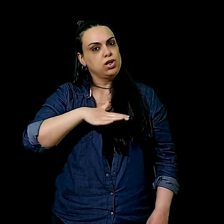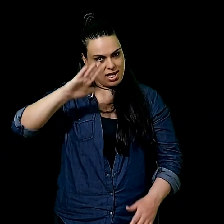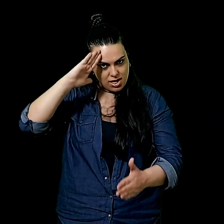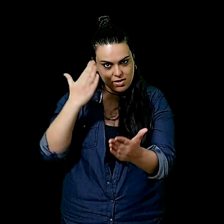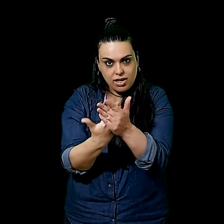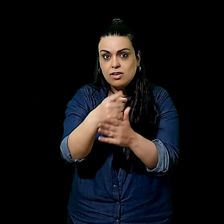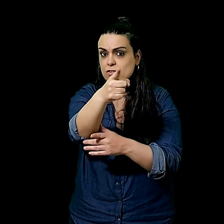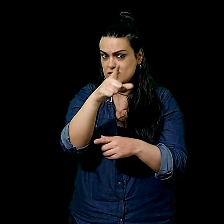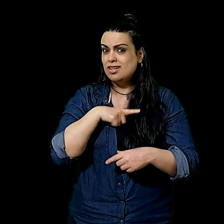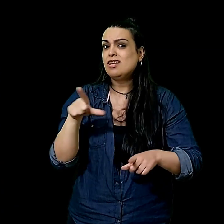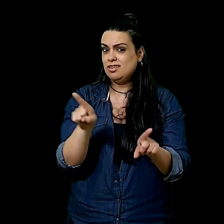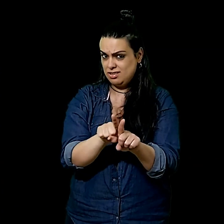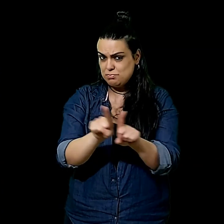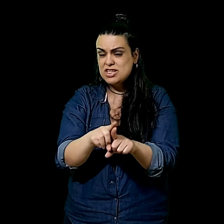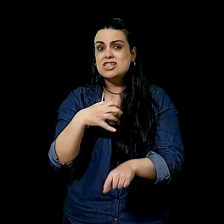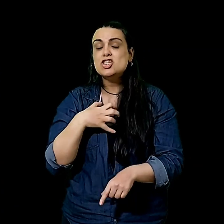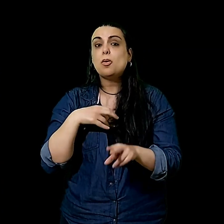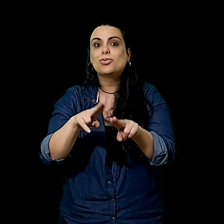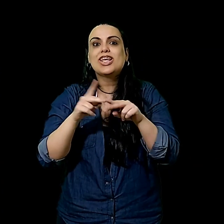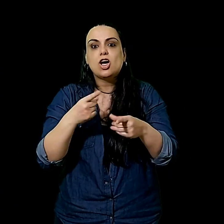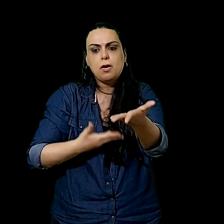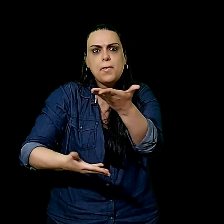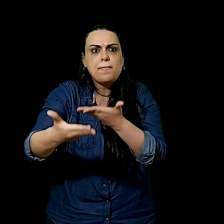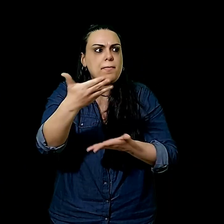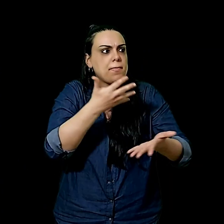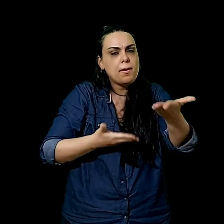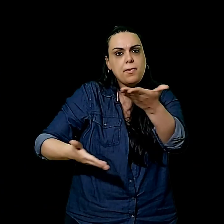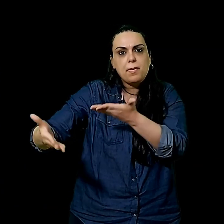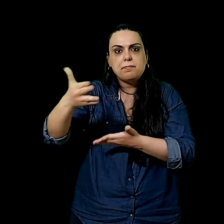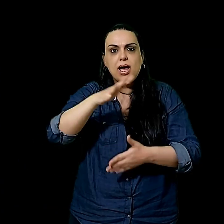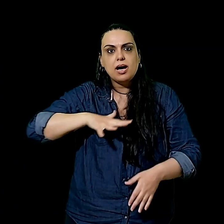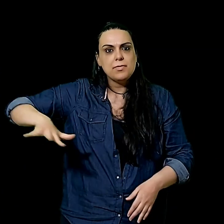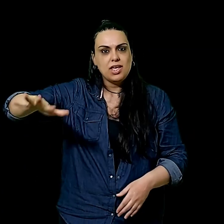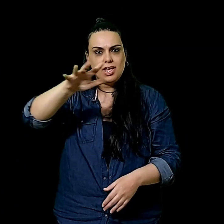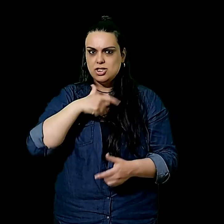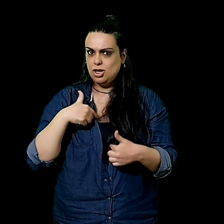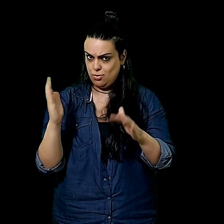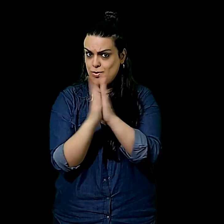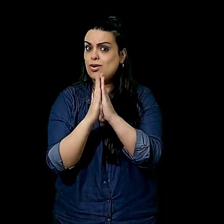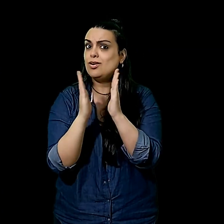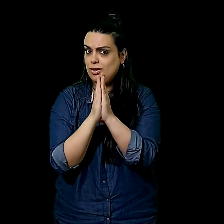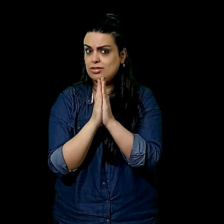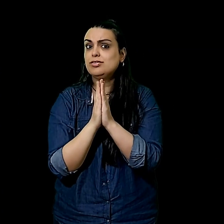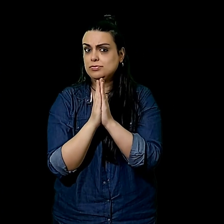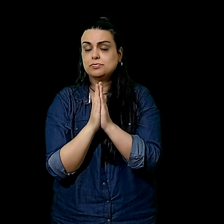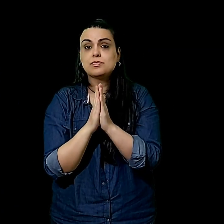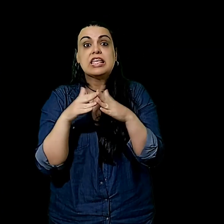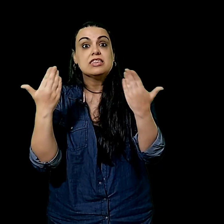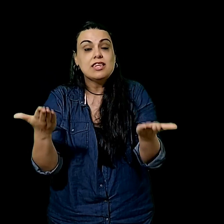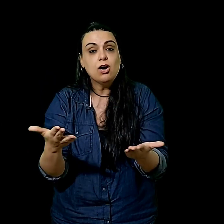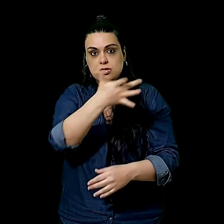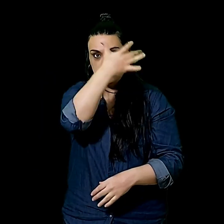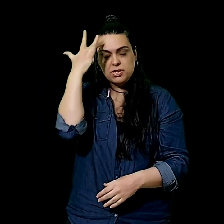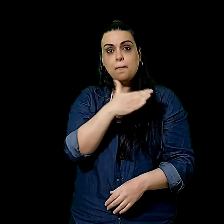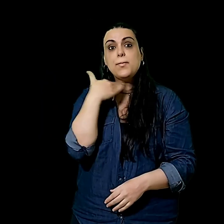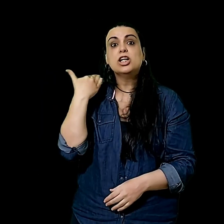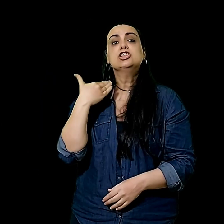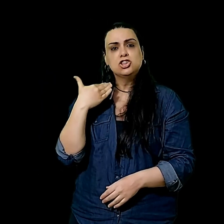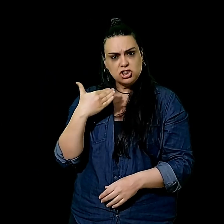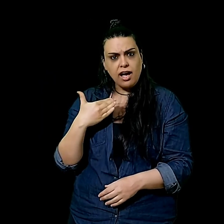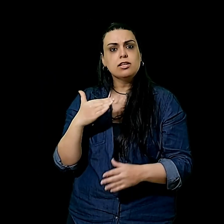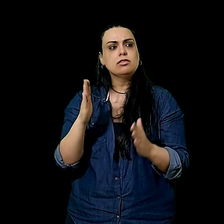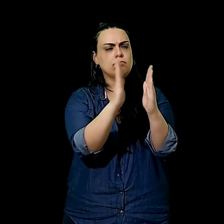está sentindo aí também, porque nós estamos compartilhando desse ambiente. É o que eu tenho orado. Os mortos foram julgados pelas coisas que